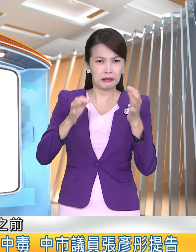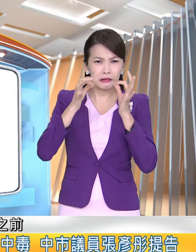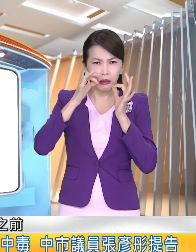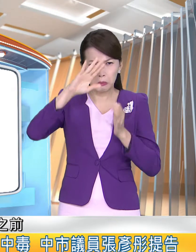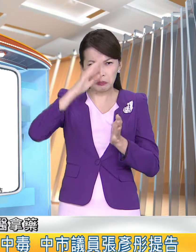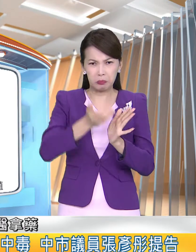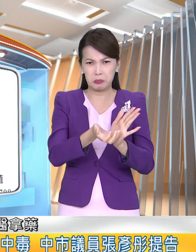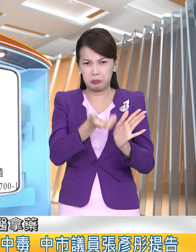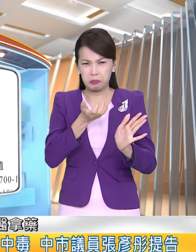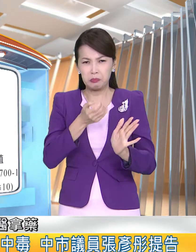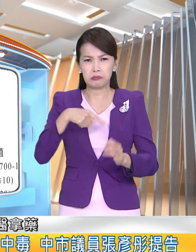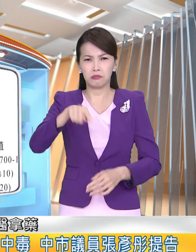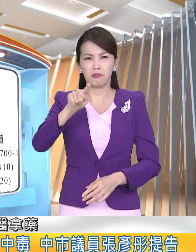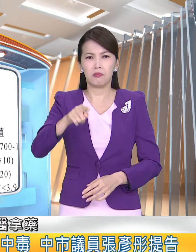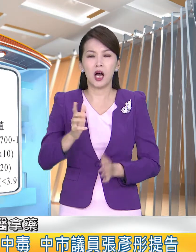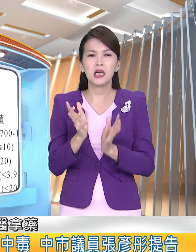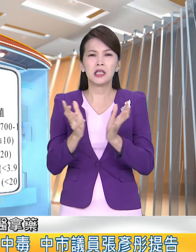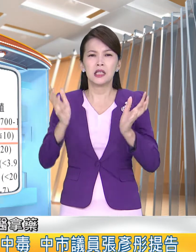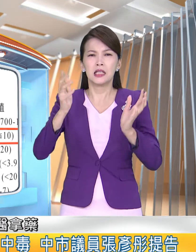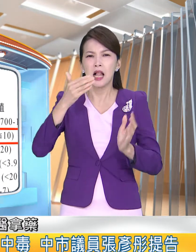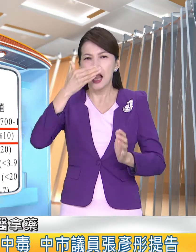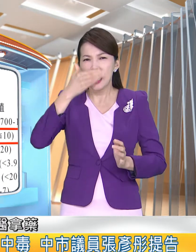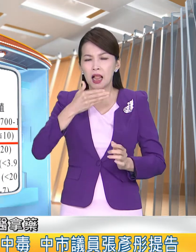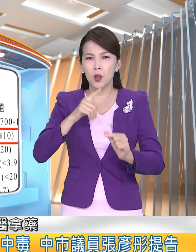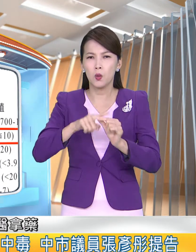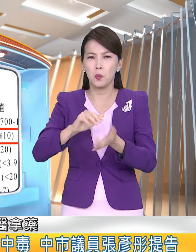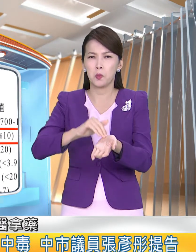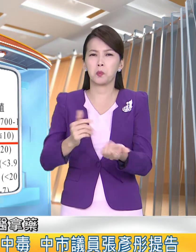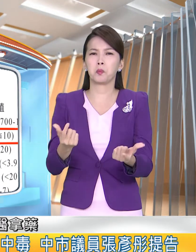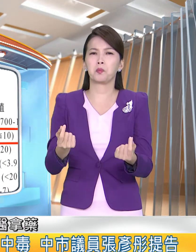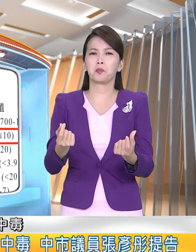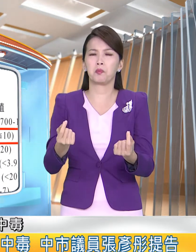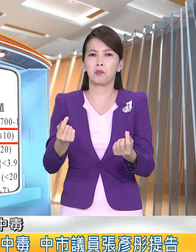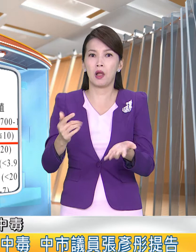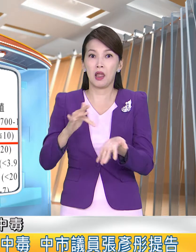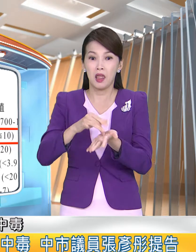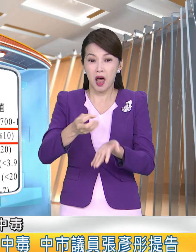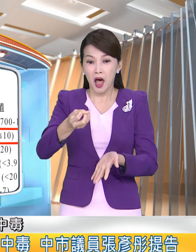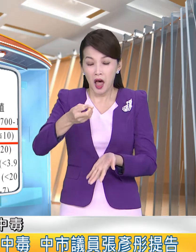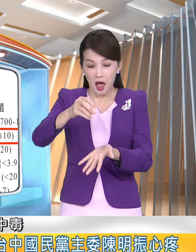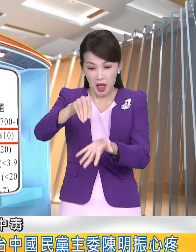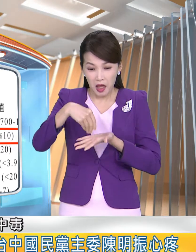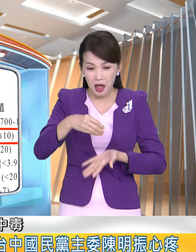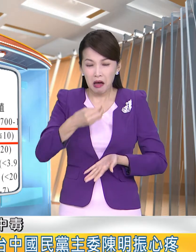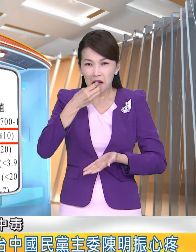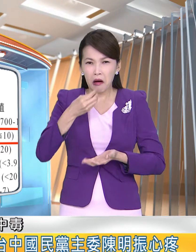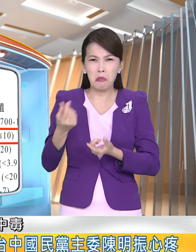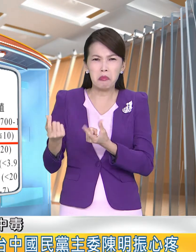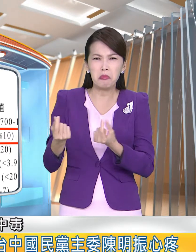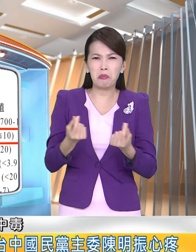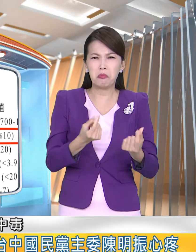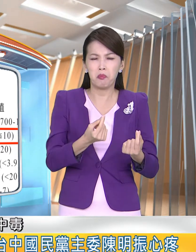前，同样的也在盛唐中医拿药，但是后来也确诊铅中